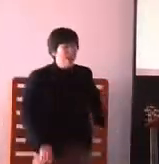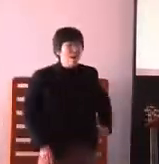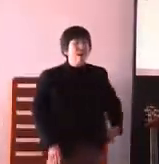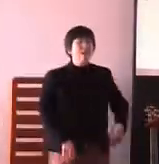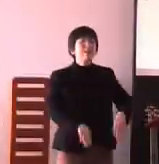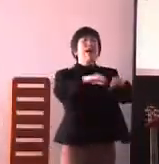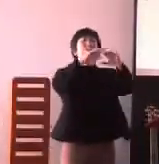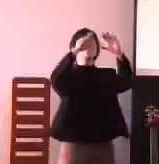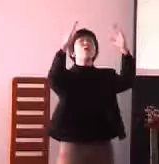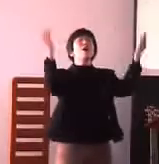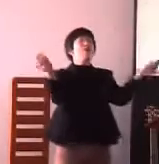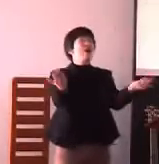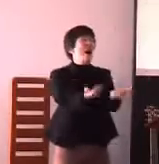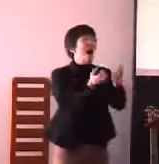運んでいかれるように